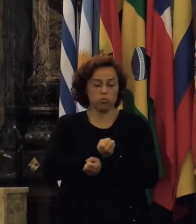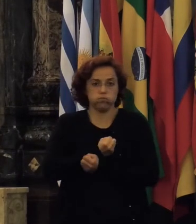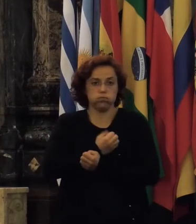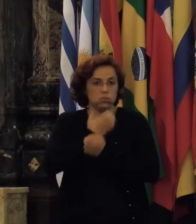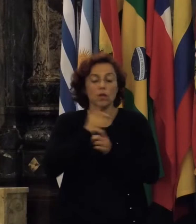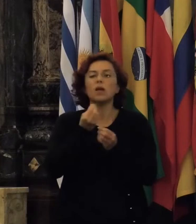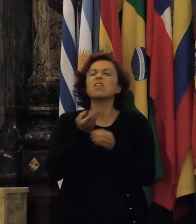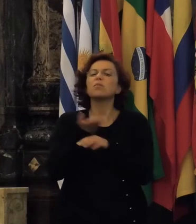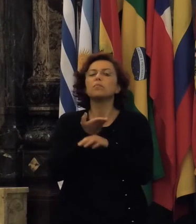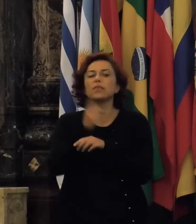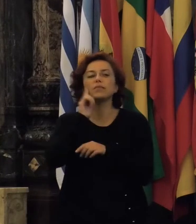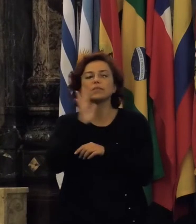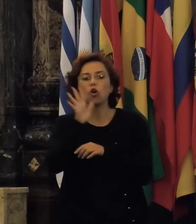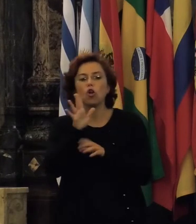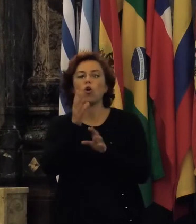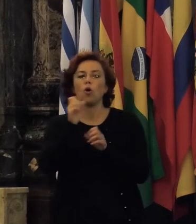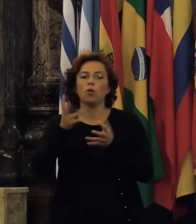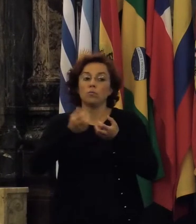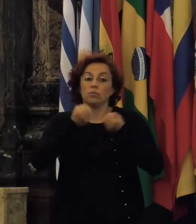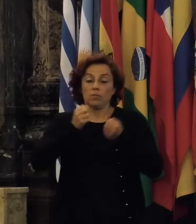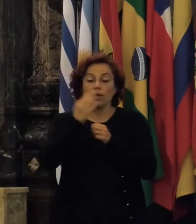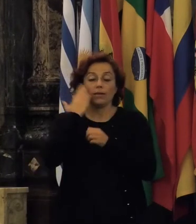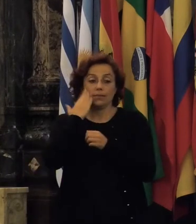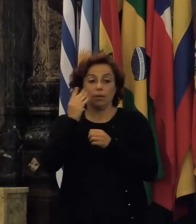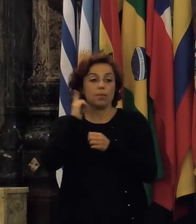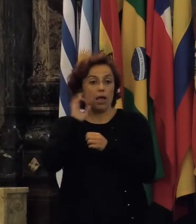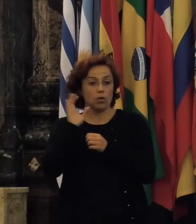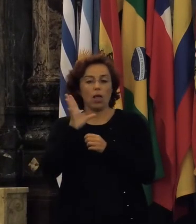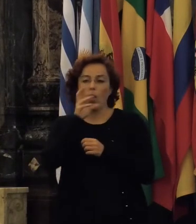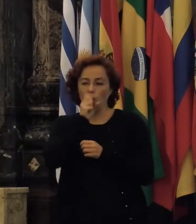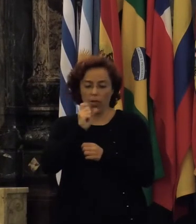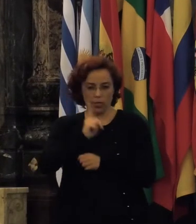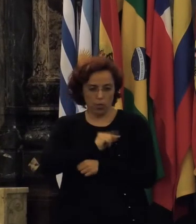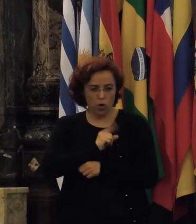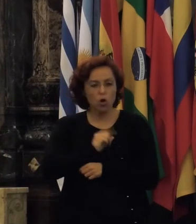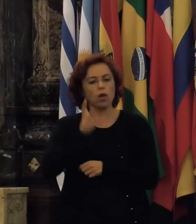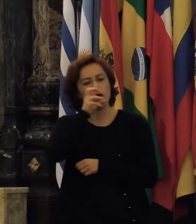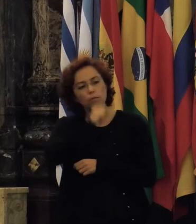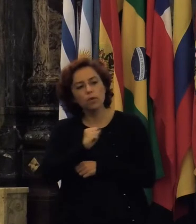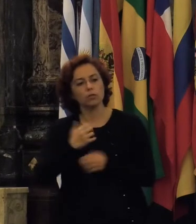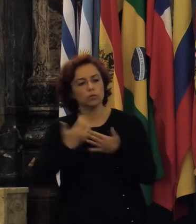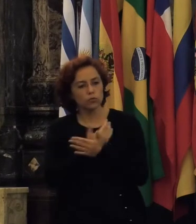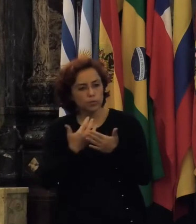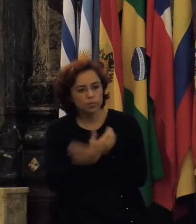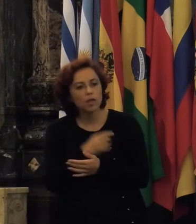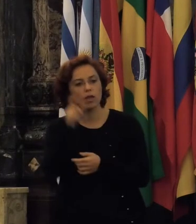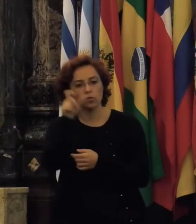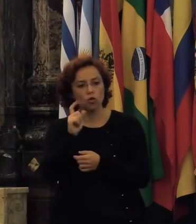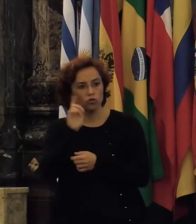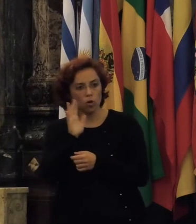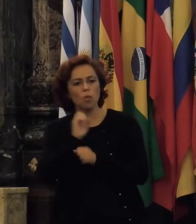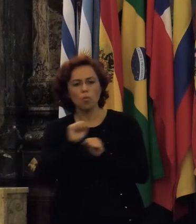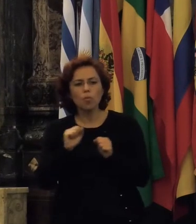al psicólogo o psicóloga? Que tenga una escucha más amplia, que pueda con el dolor, que pueda con el sufrimiento, que pueda atender a alguien que